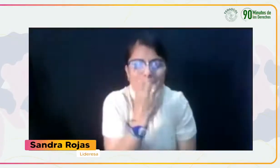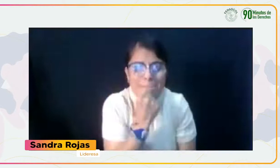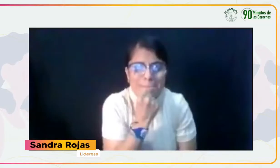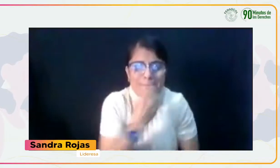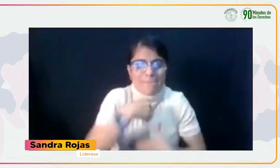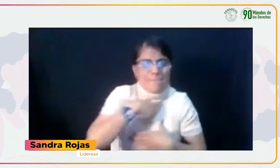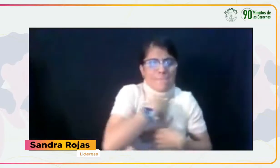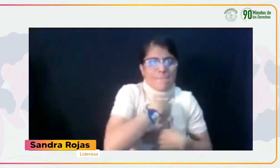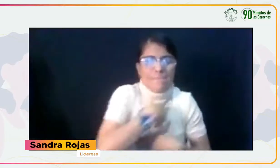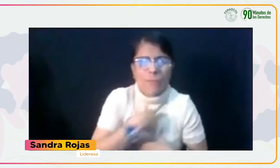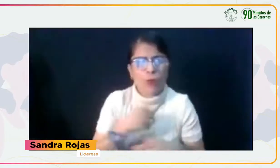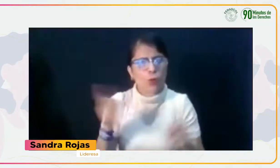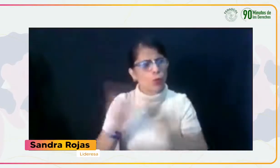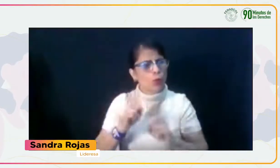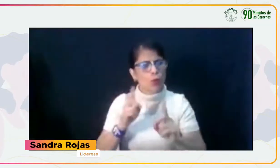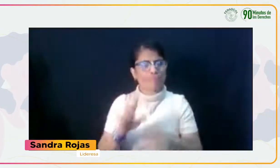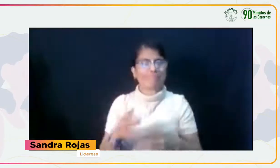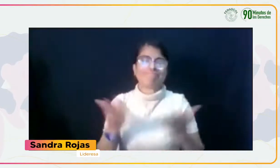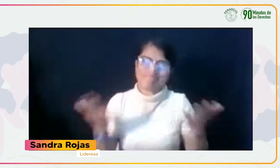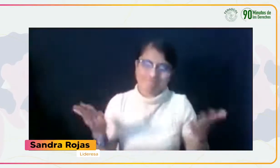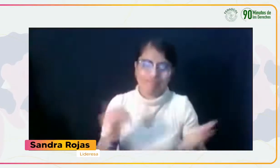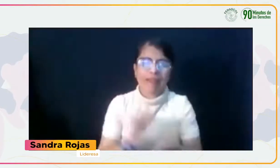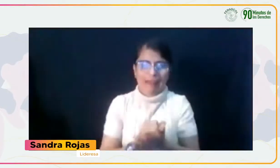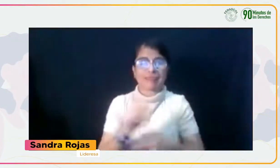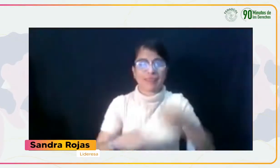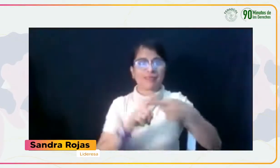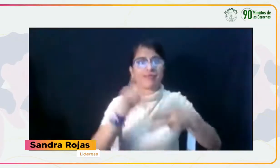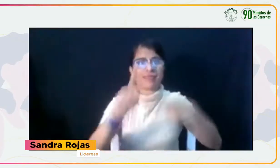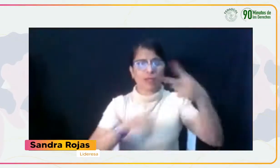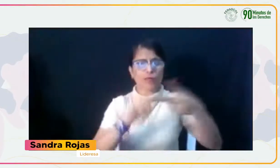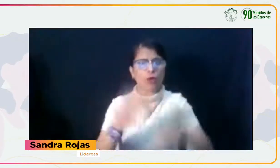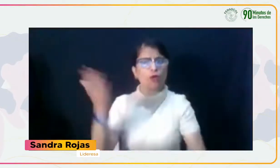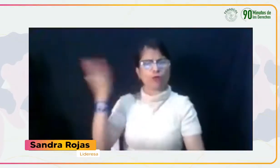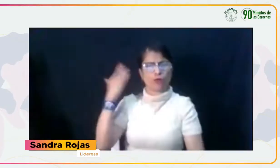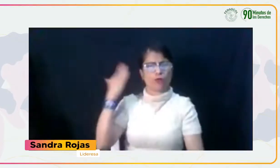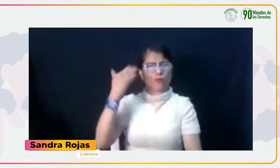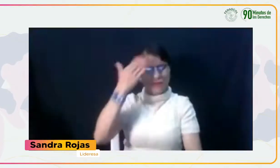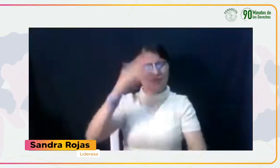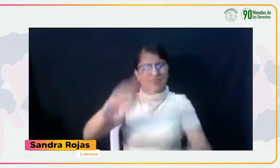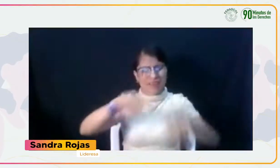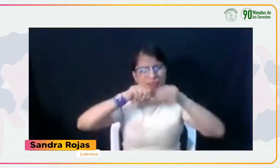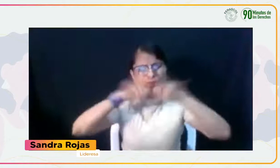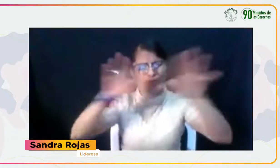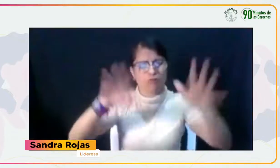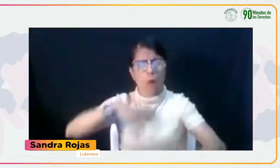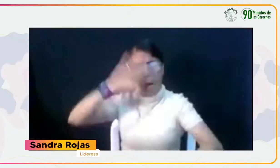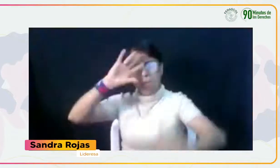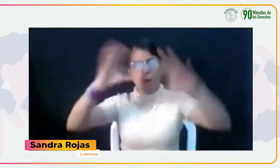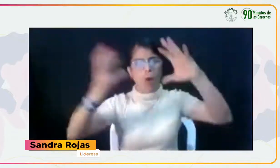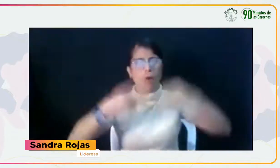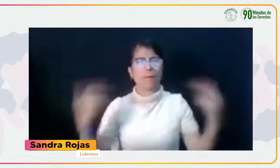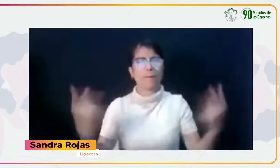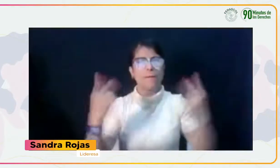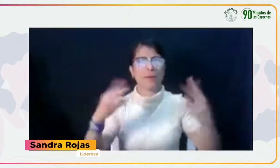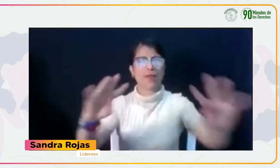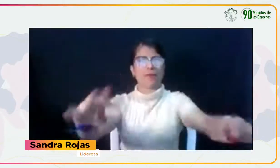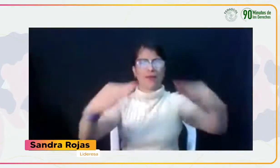sumisión también, ese callar las violencias y están siendo silenciadas en todos esos momentos y en todos esos tiempos